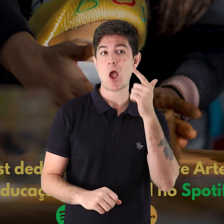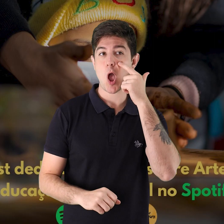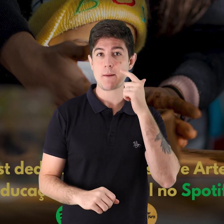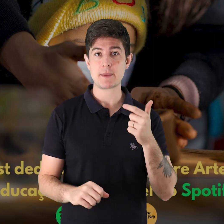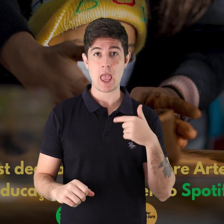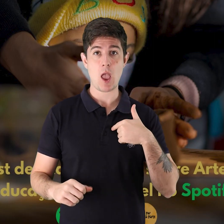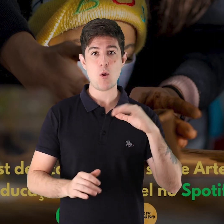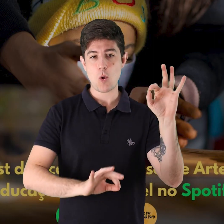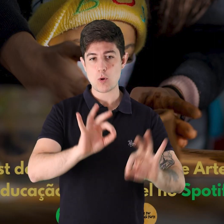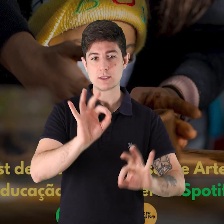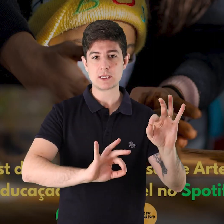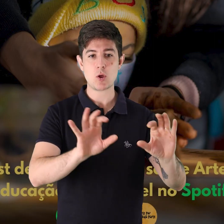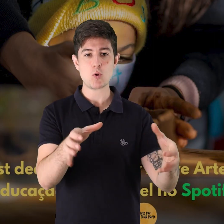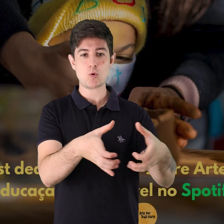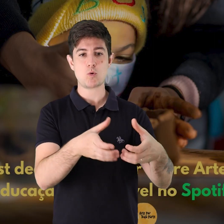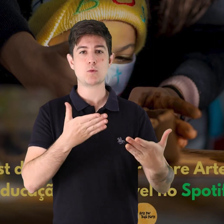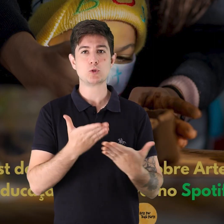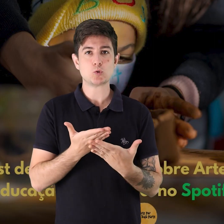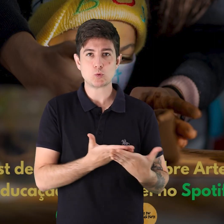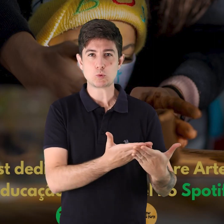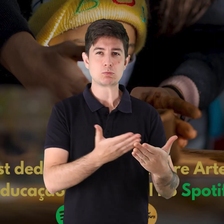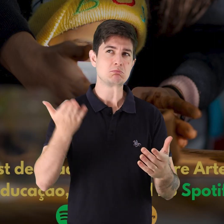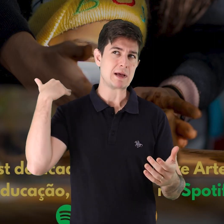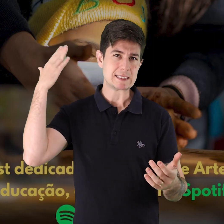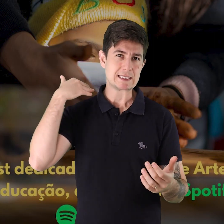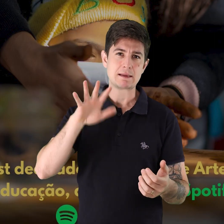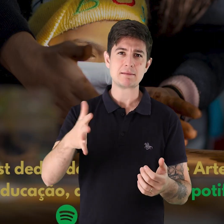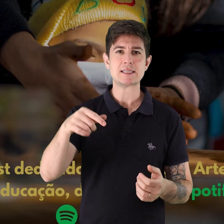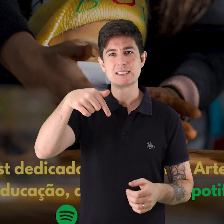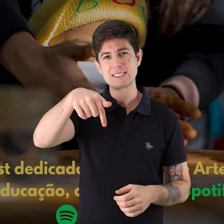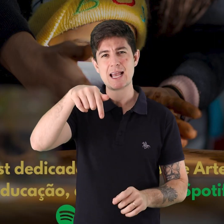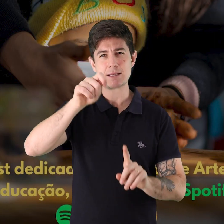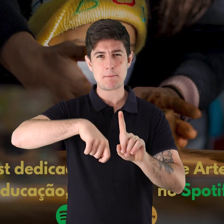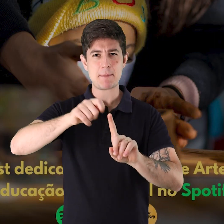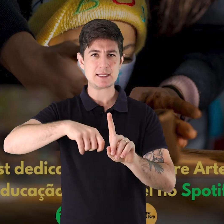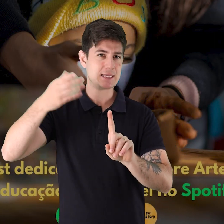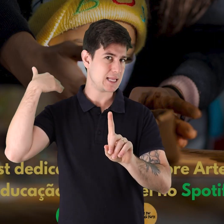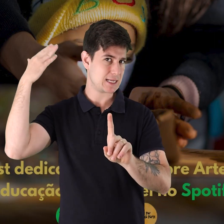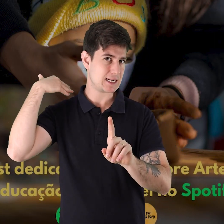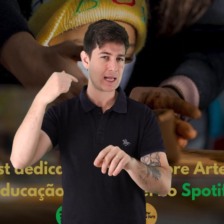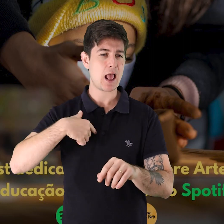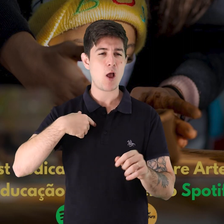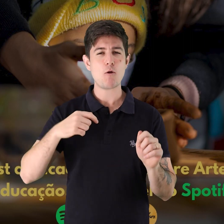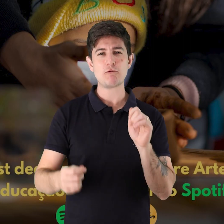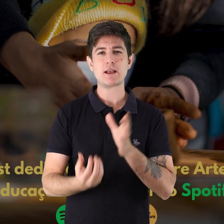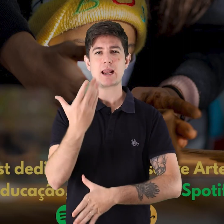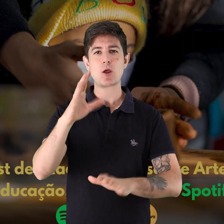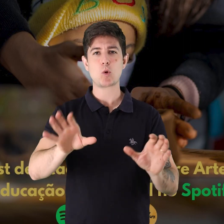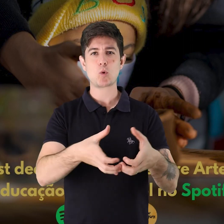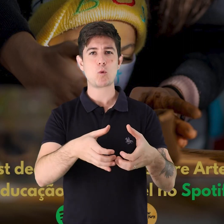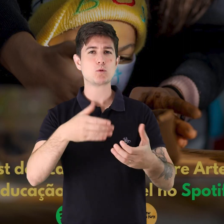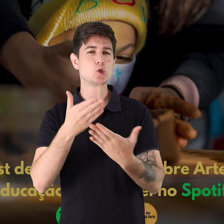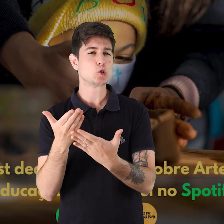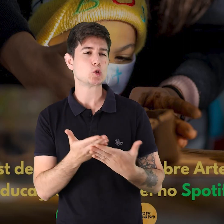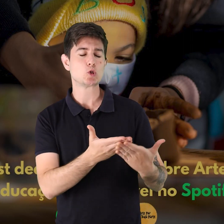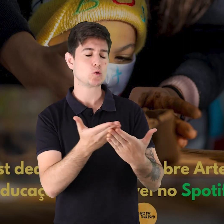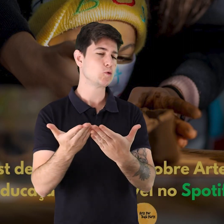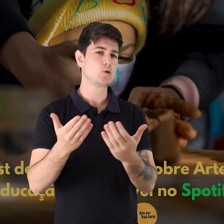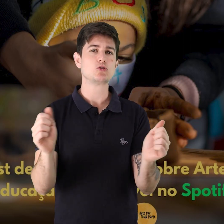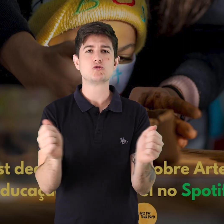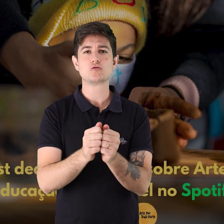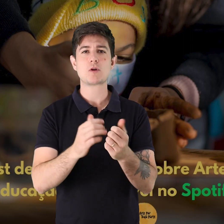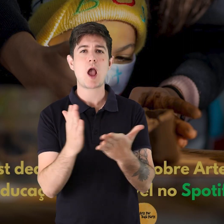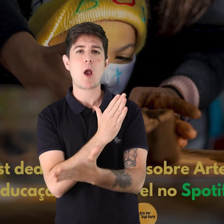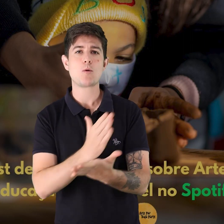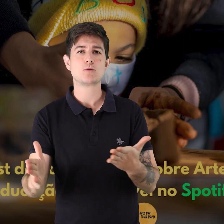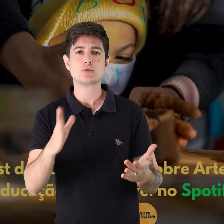interessante, eu fiz um grupo de estudo há algum tempo atrás, isso faz mais ou menos uns 7, 8 meses, por curiosidade mesmo, com alguns